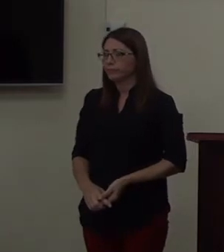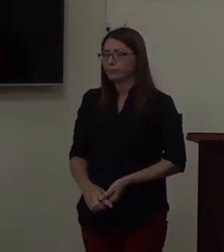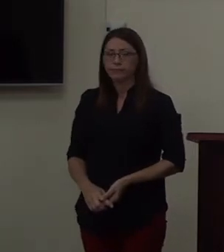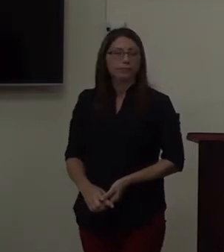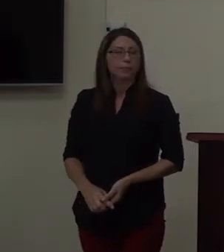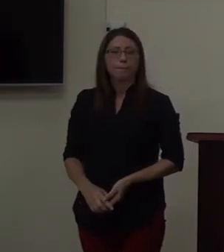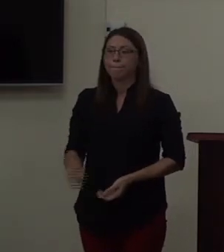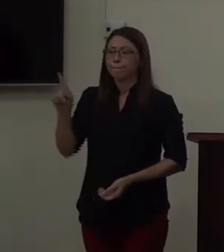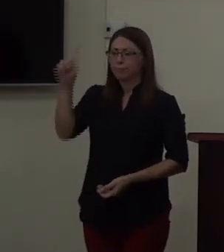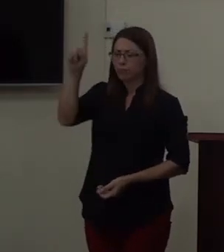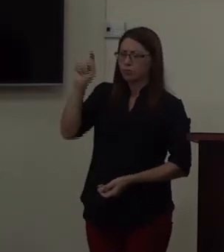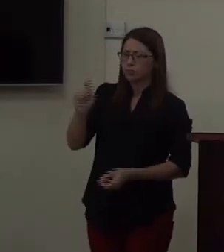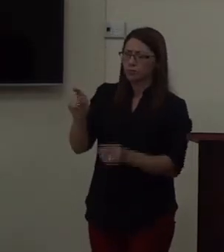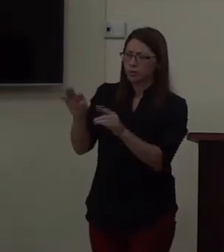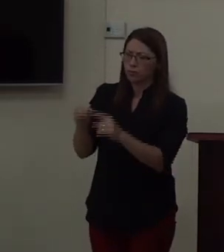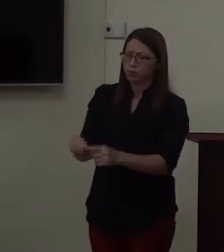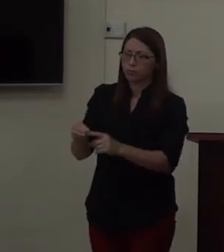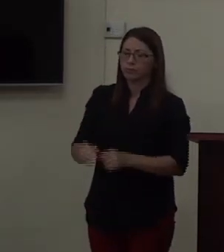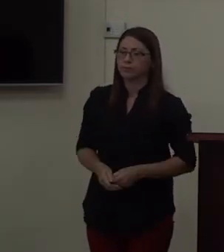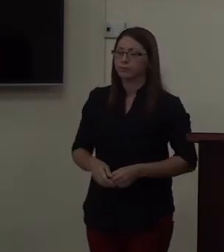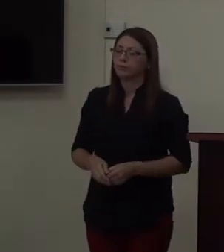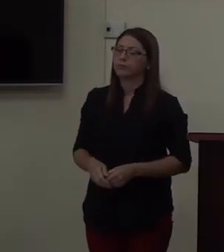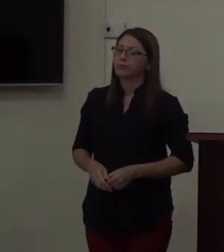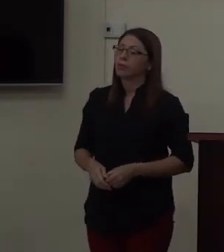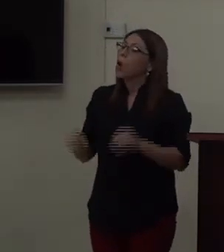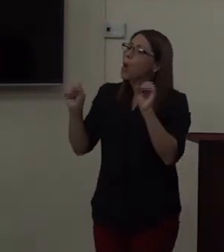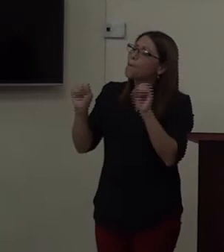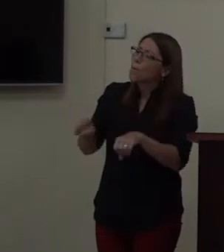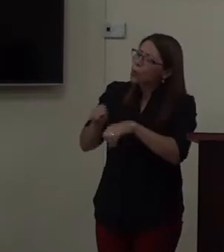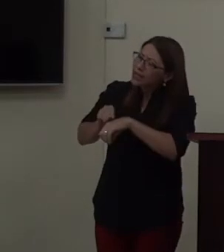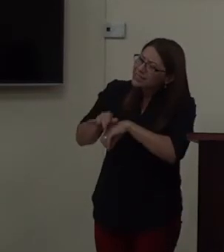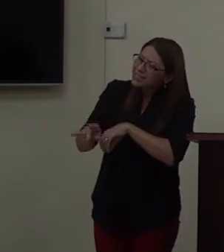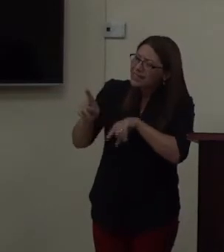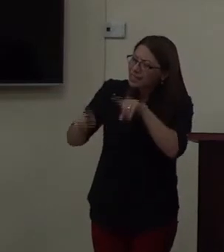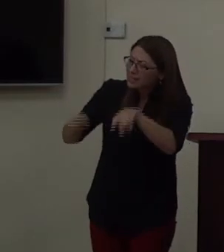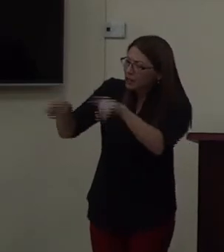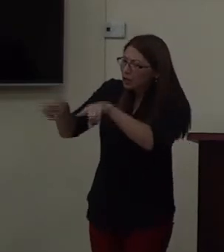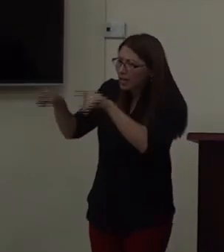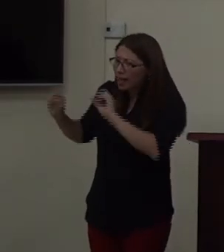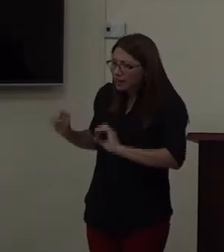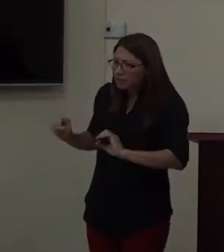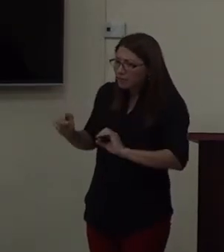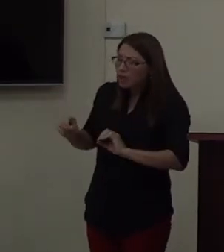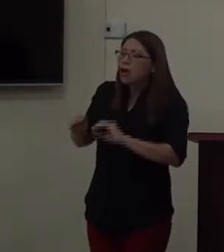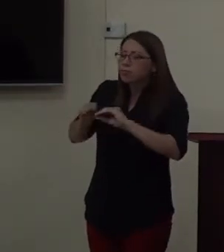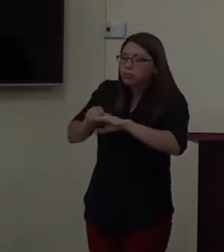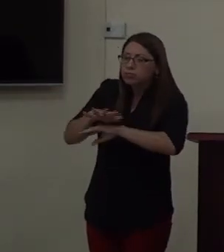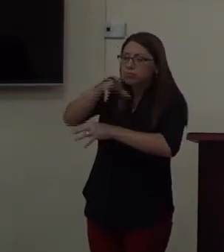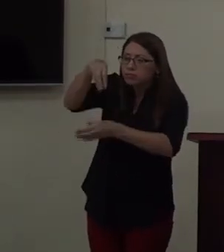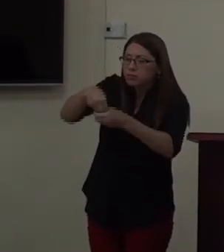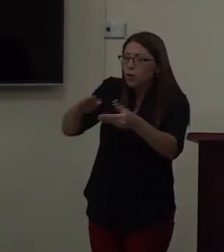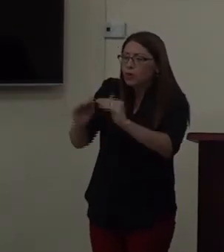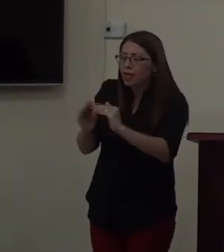Una pregunta que creo que es fundamental. ¿Cómo podría incidir esa heterogeneidad en el interior de las comunidades